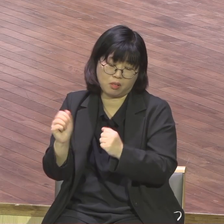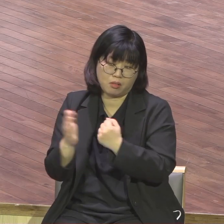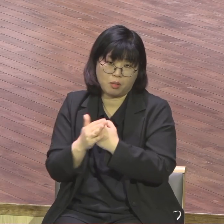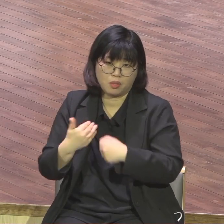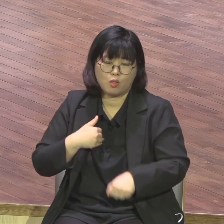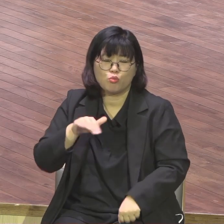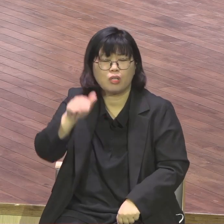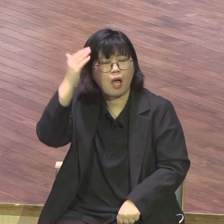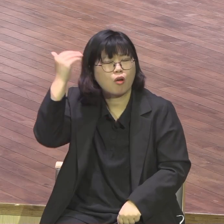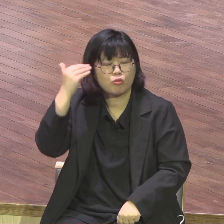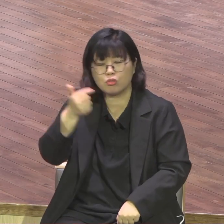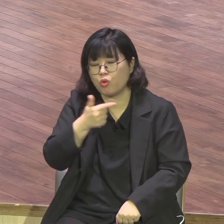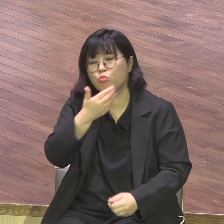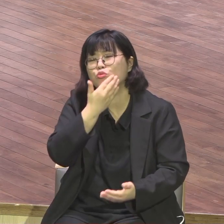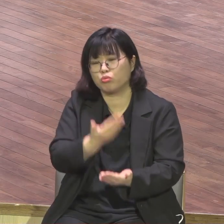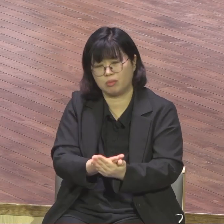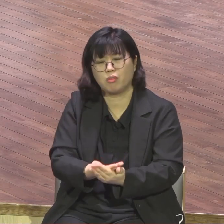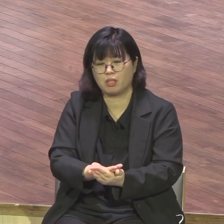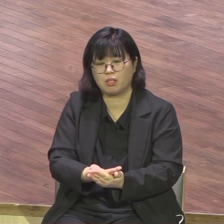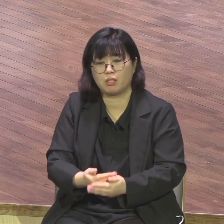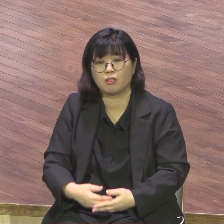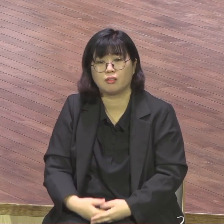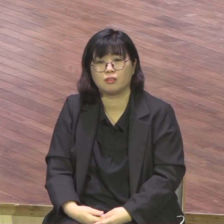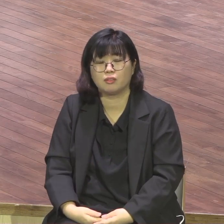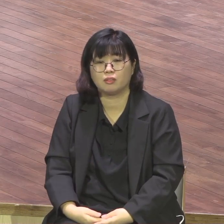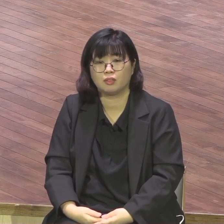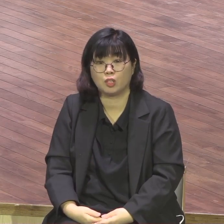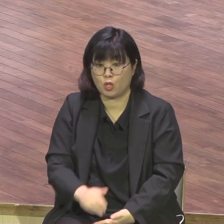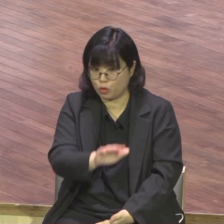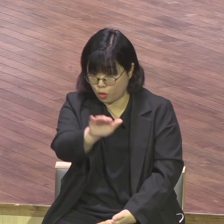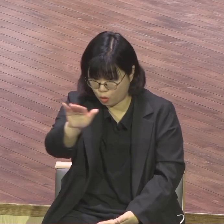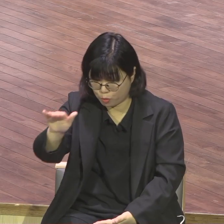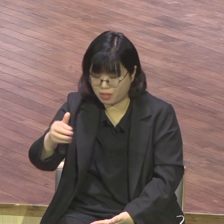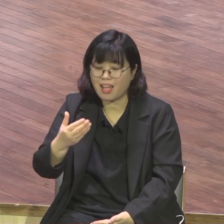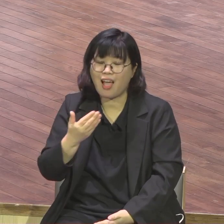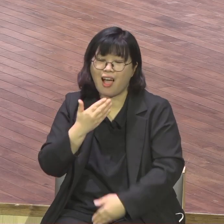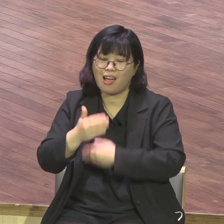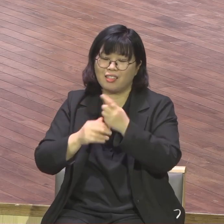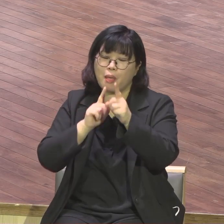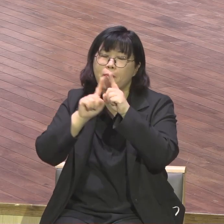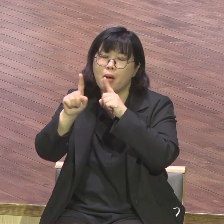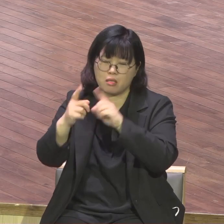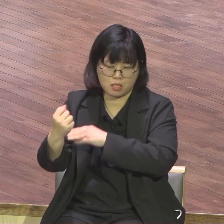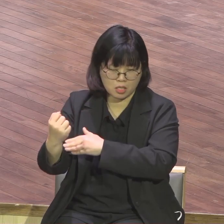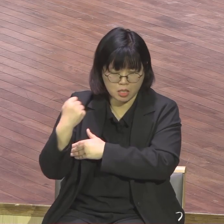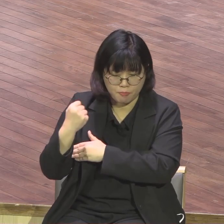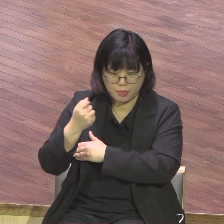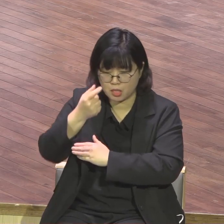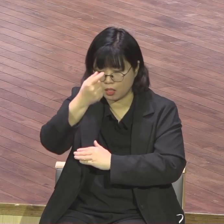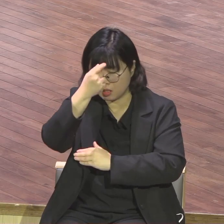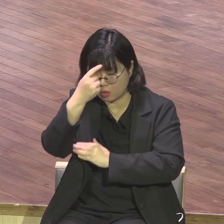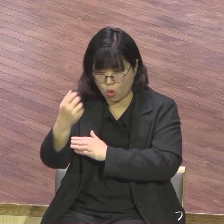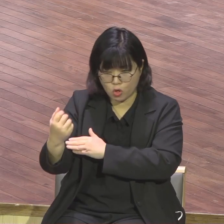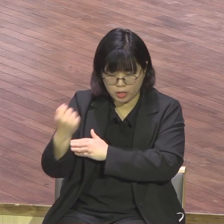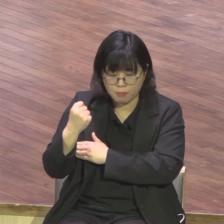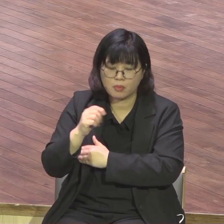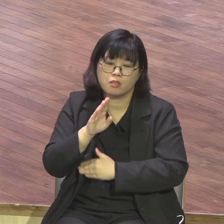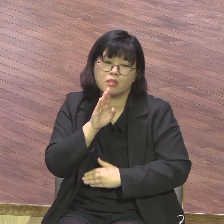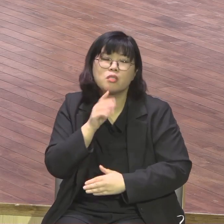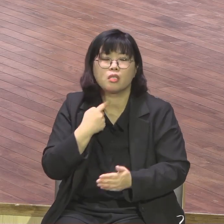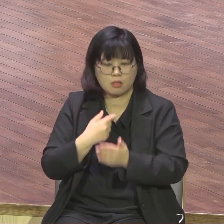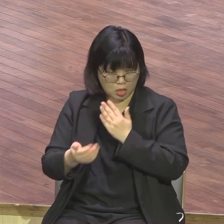그래서 여러분들이요, 이 말씀의 힘, 기도의 힘, 이걸 실제로 가져야